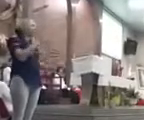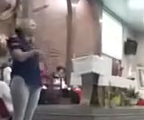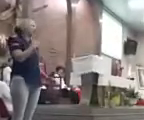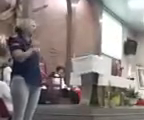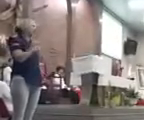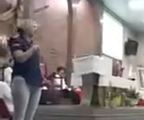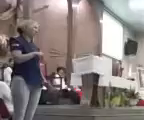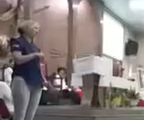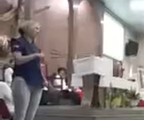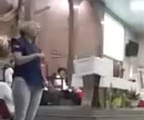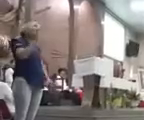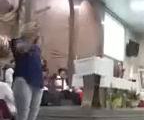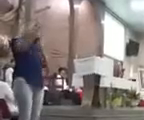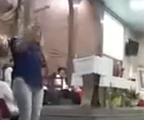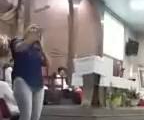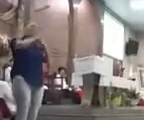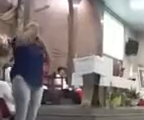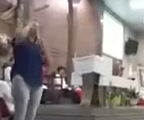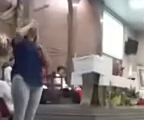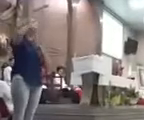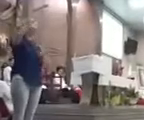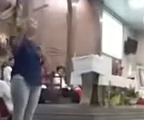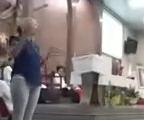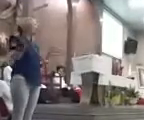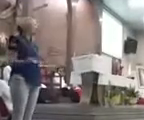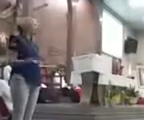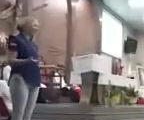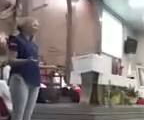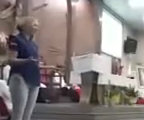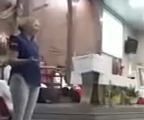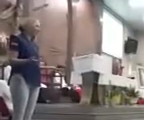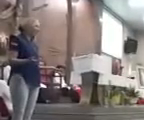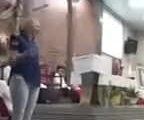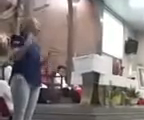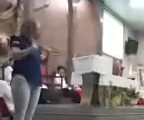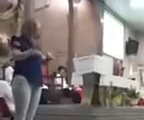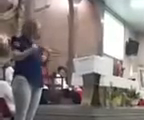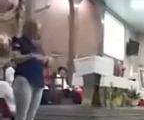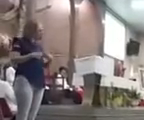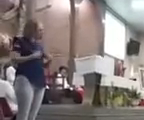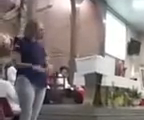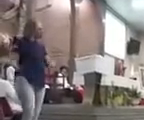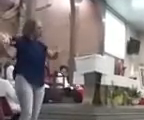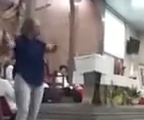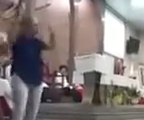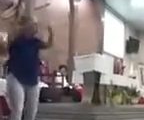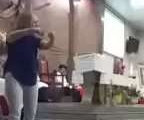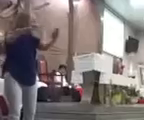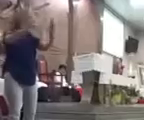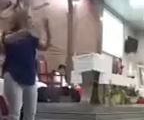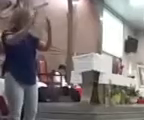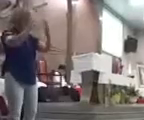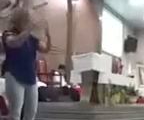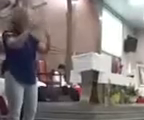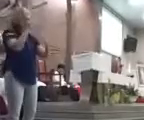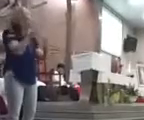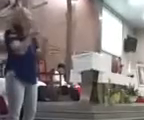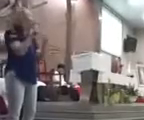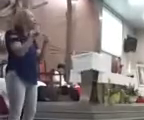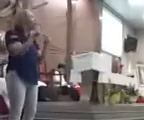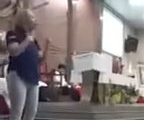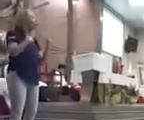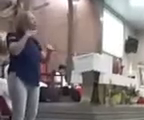profundo encontro com o Senhor. E que eu devo sair daqui melhor do que o que eu